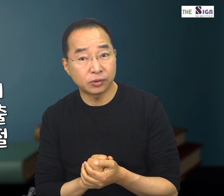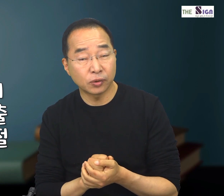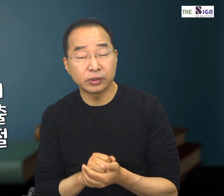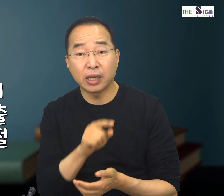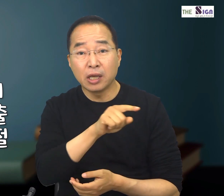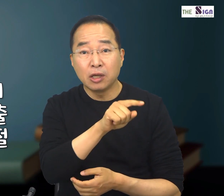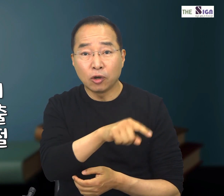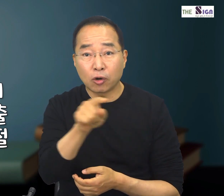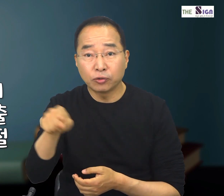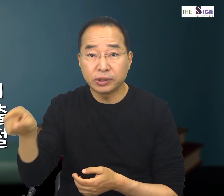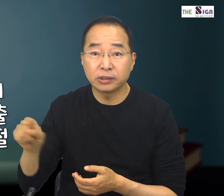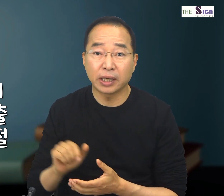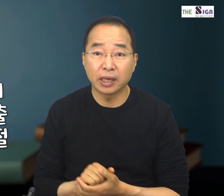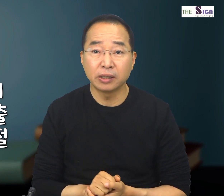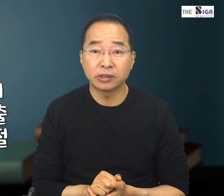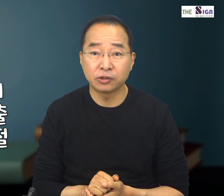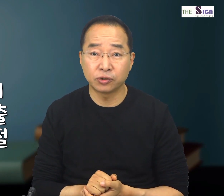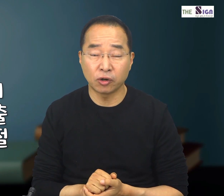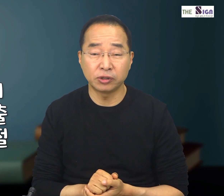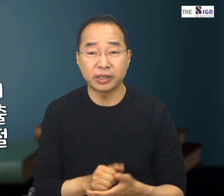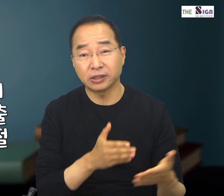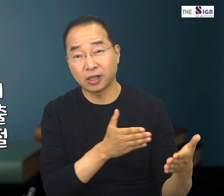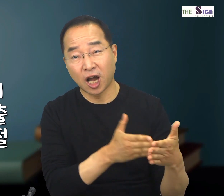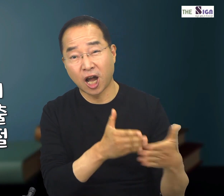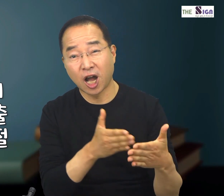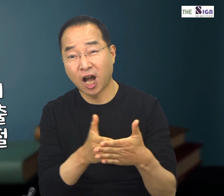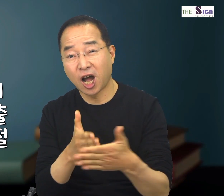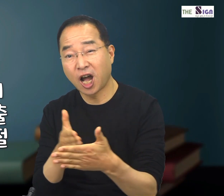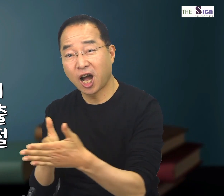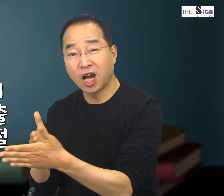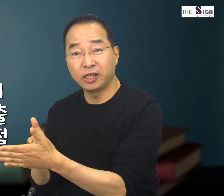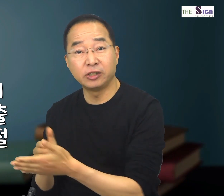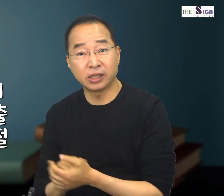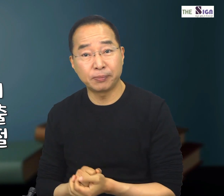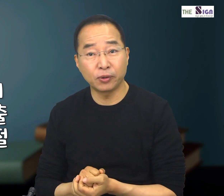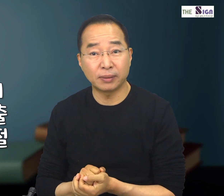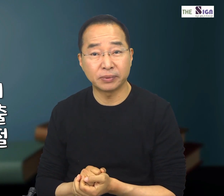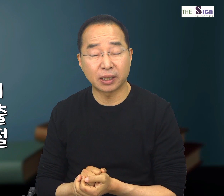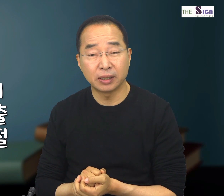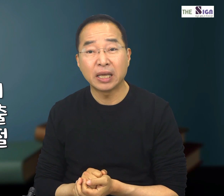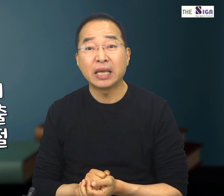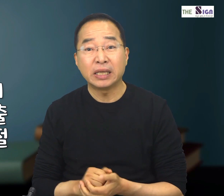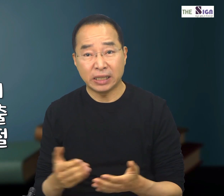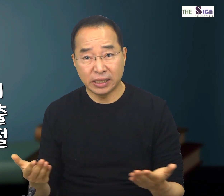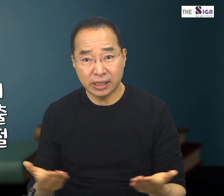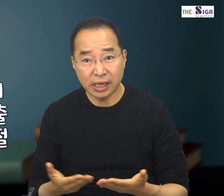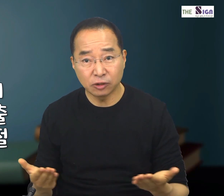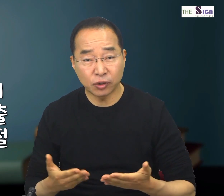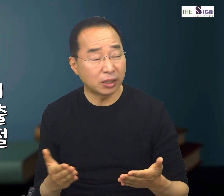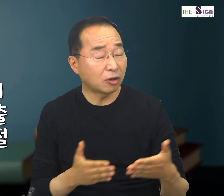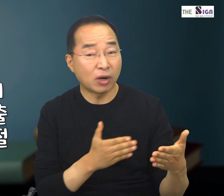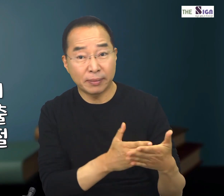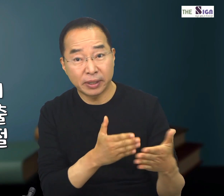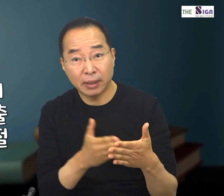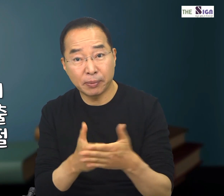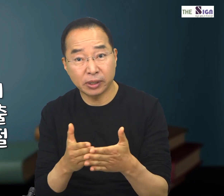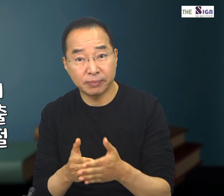근데 여러 군데서 내가 제출을 거절당했어. 이런 식의 표현합니다. 일이라는 수화를 하고